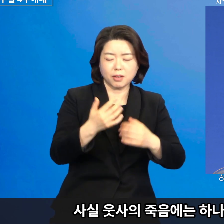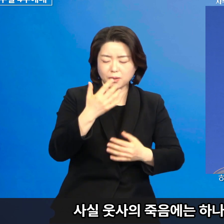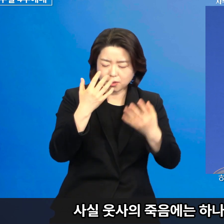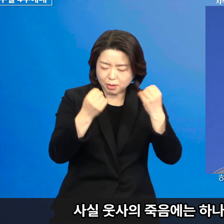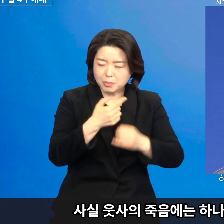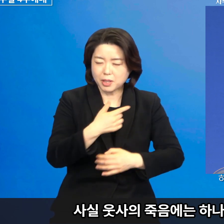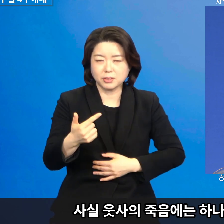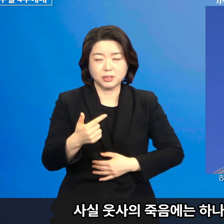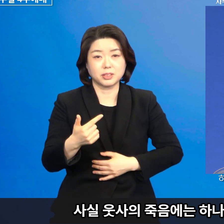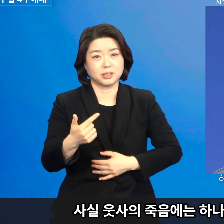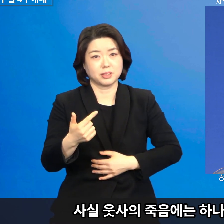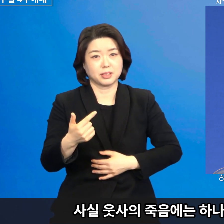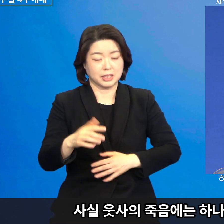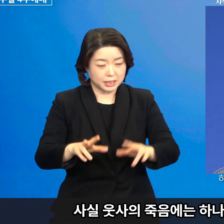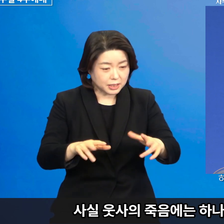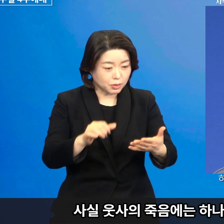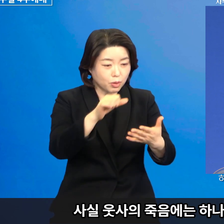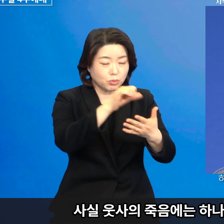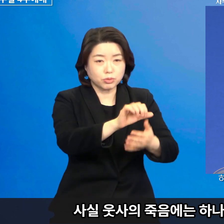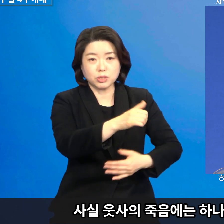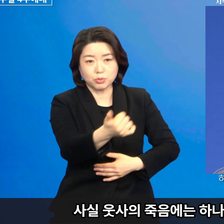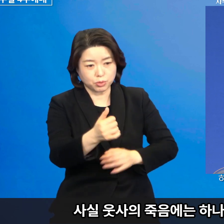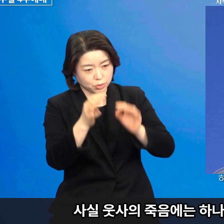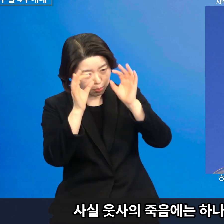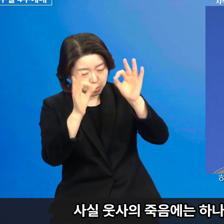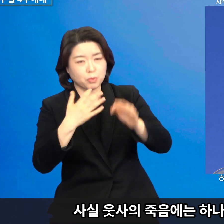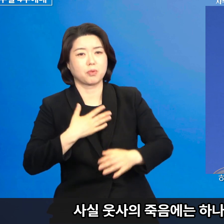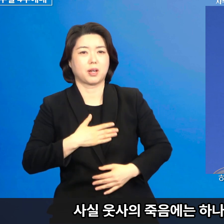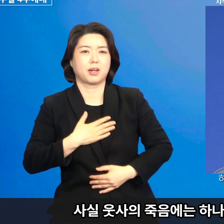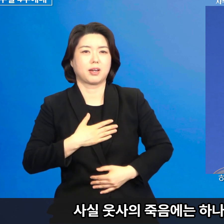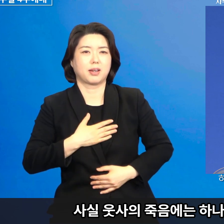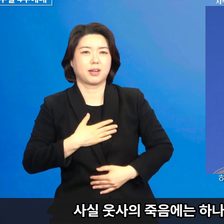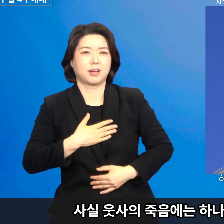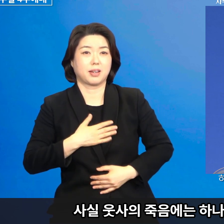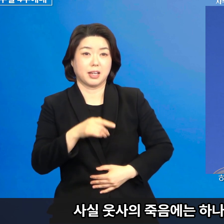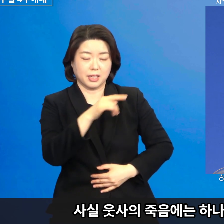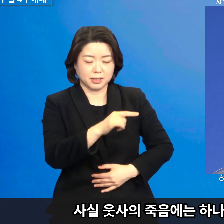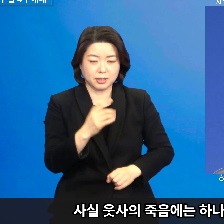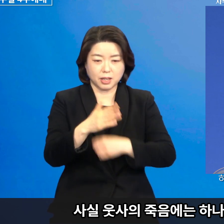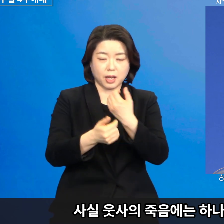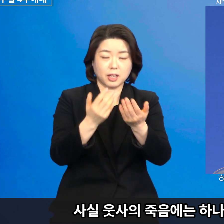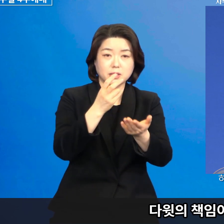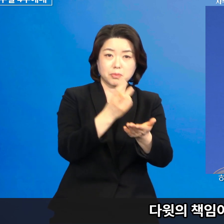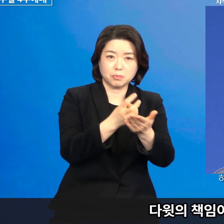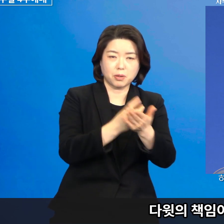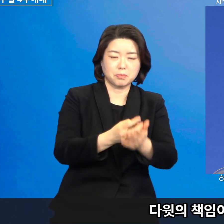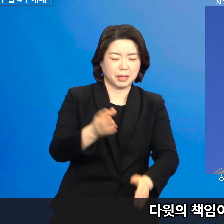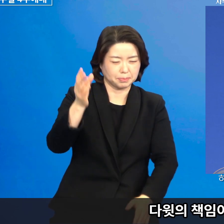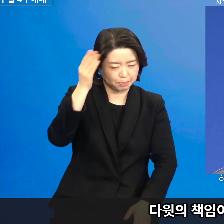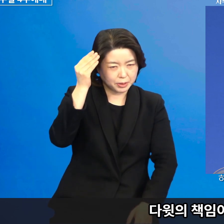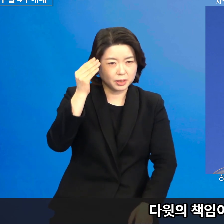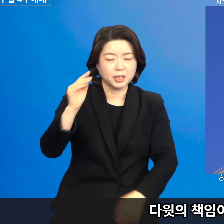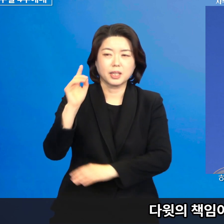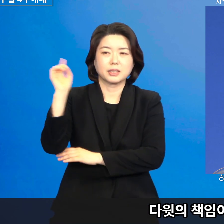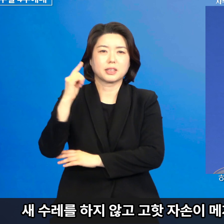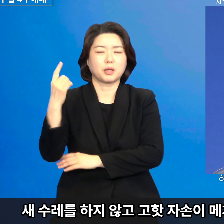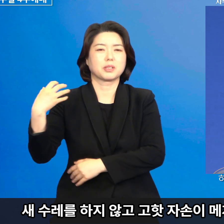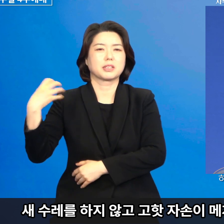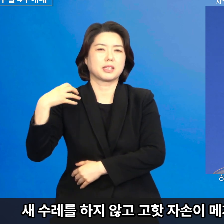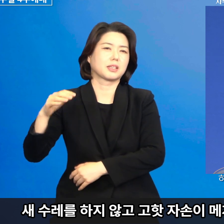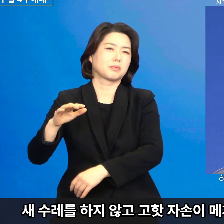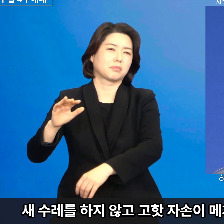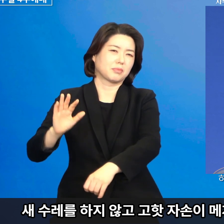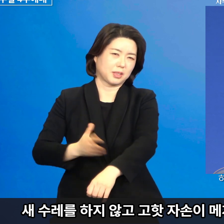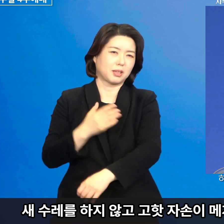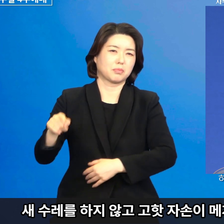돼요. 사실 우사의 죽음에는 하나님의 율법에 좀 무지했던 다윗의 책임이 더 큽니다.